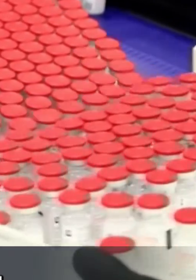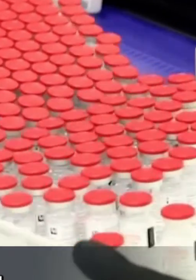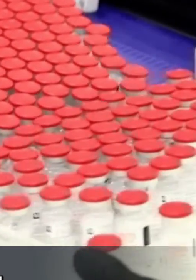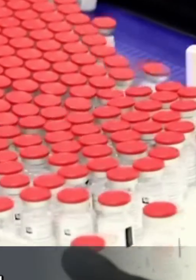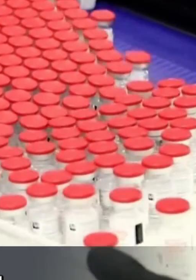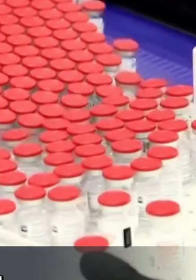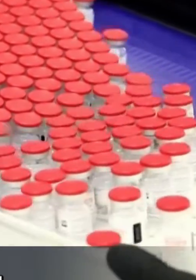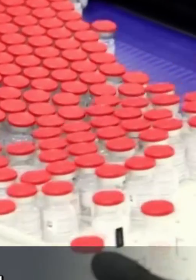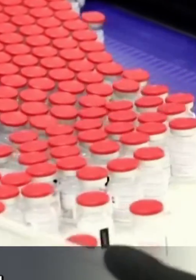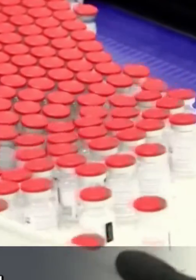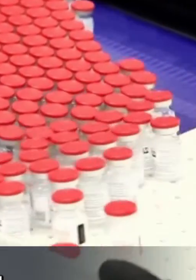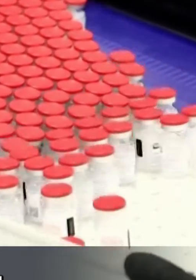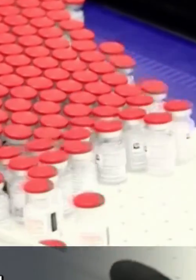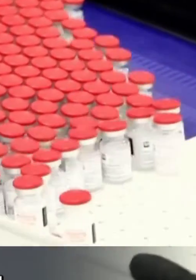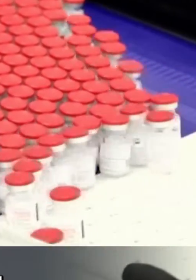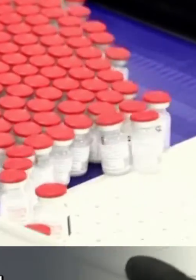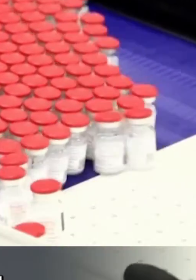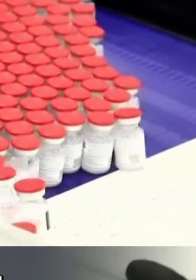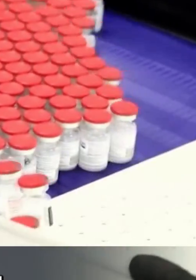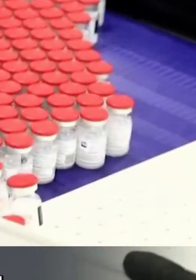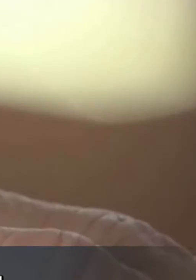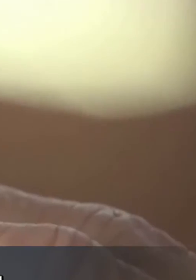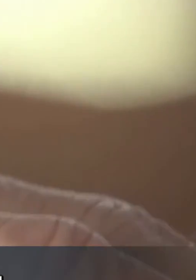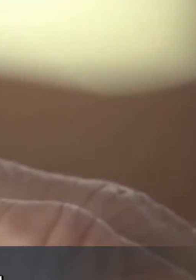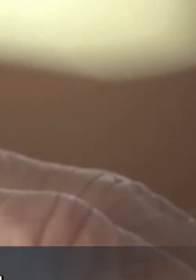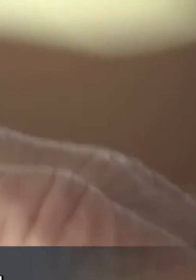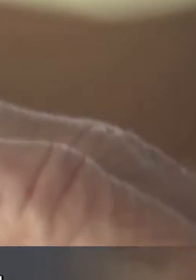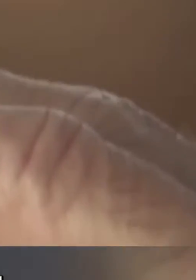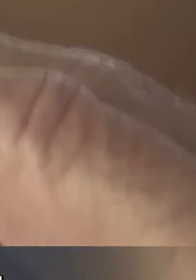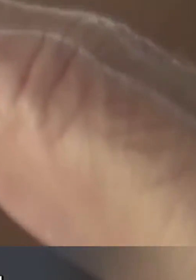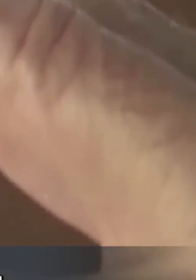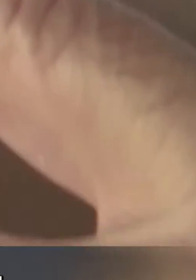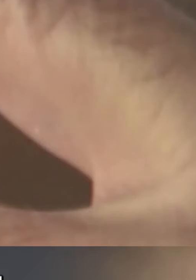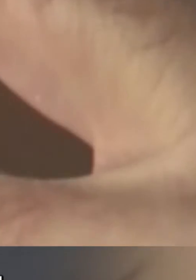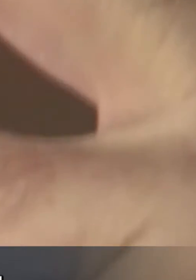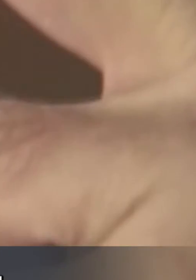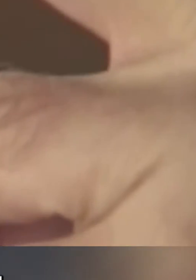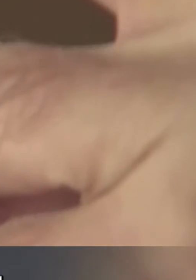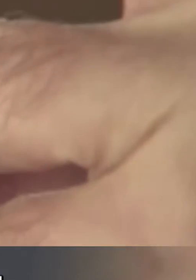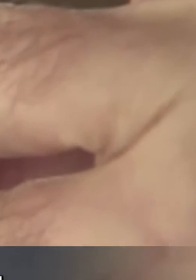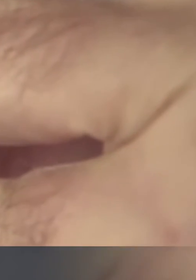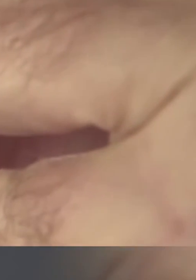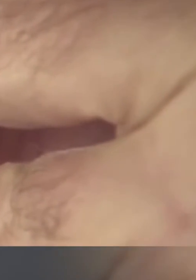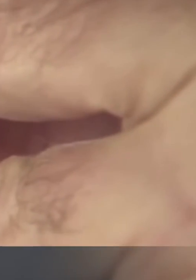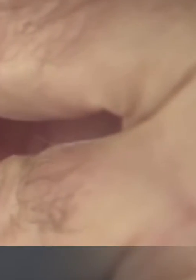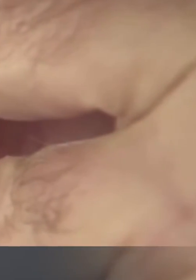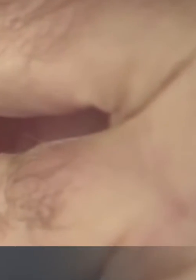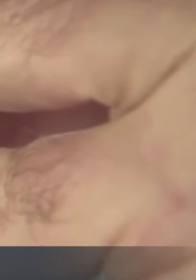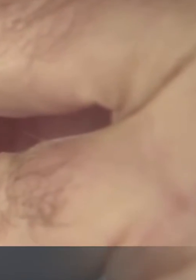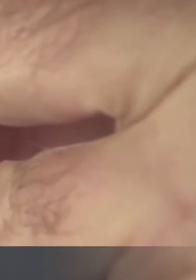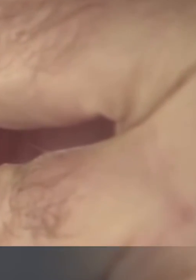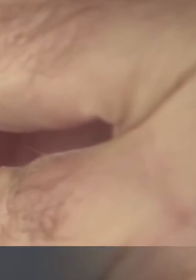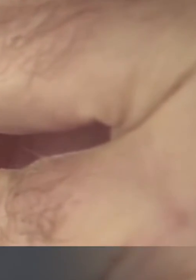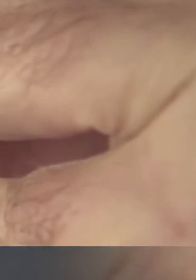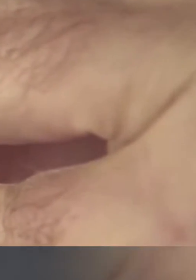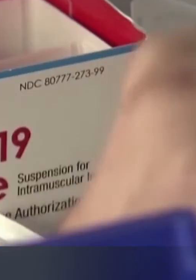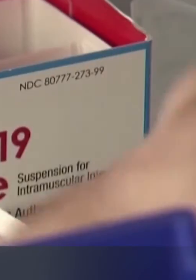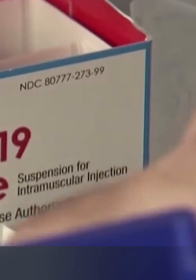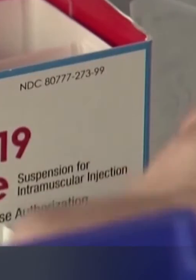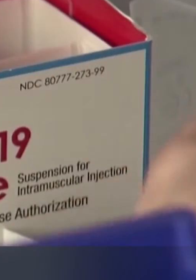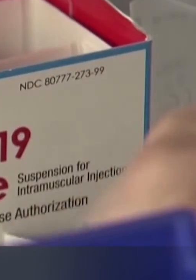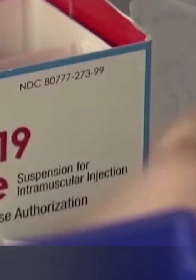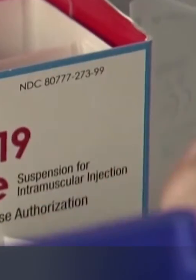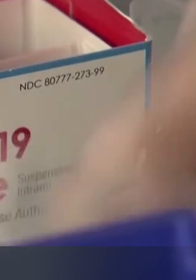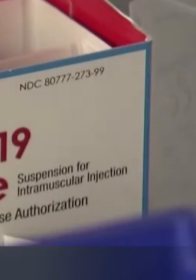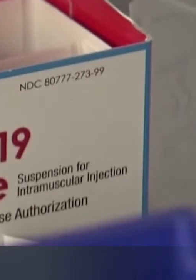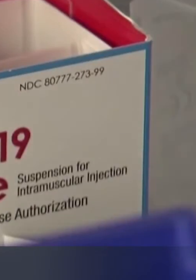于现在流行的病毒株确定有效，预计9月底第一批到货300万剂，并再次以雨伞比喻强调，这